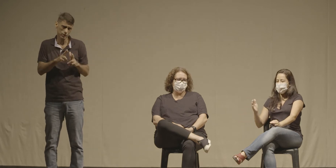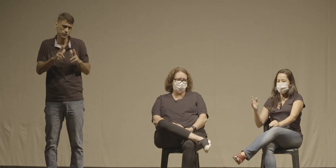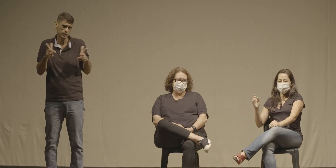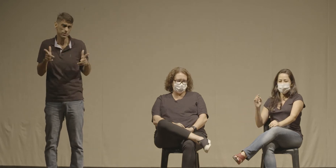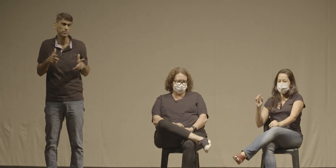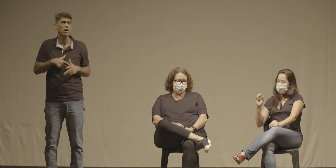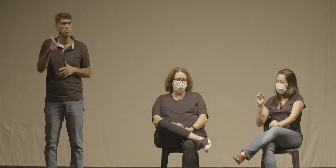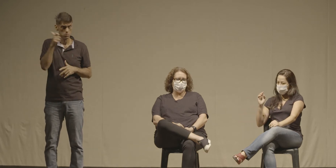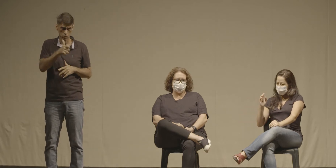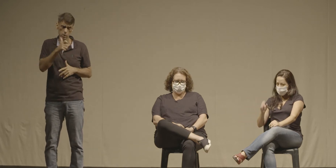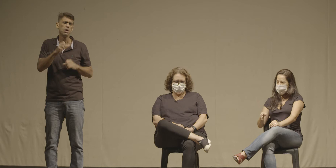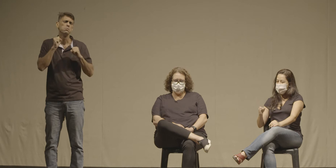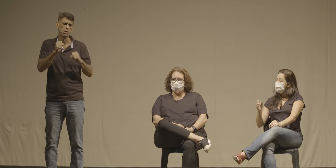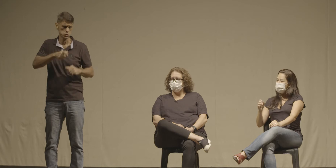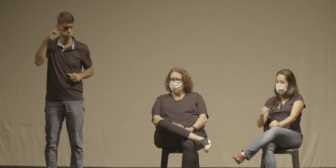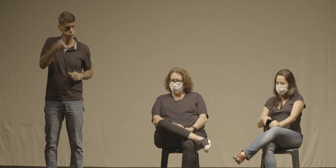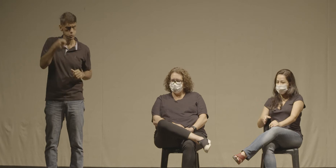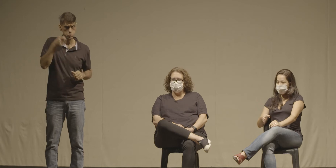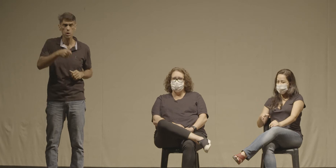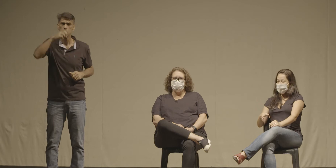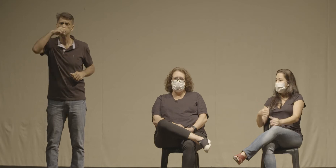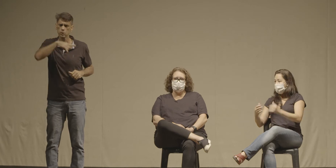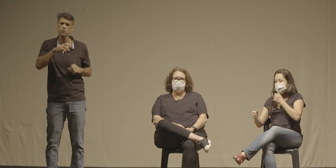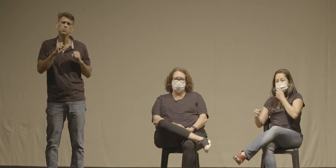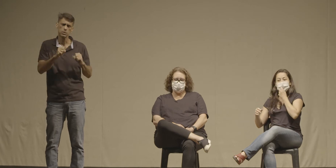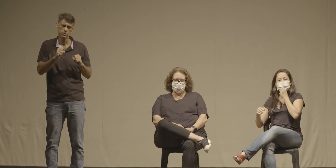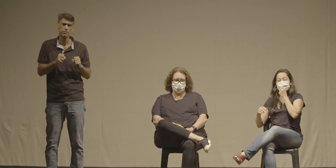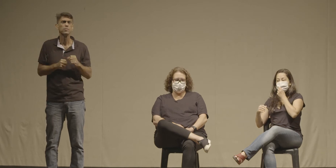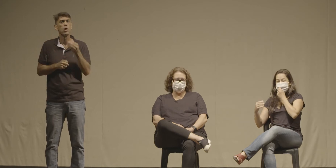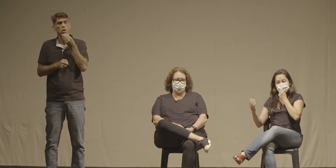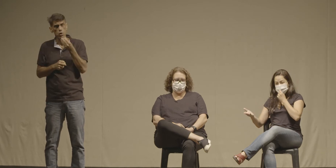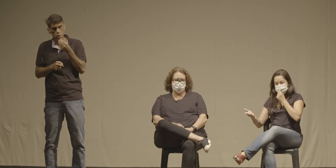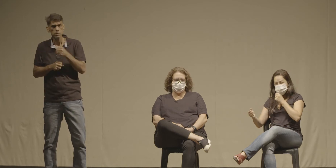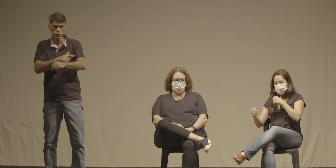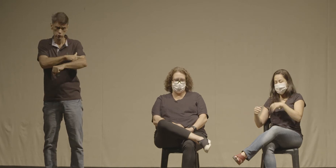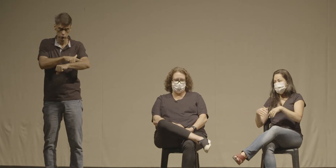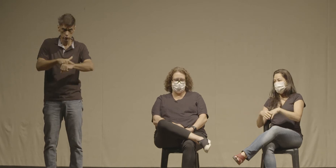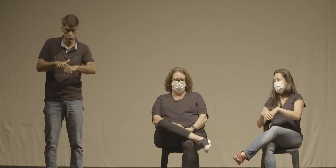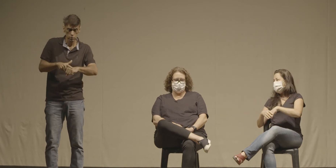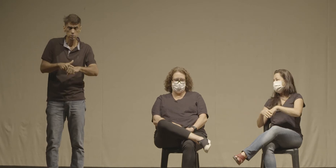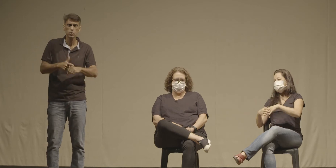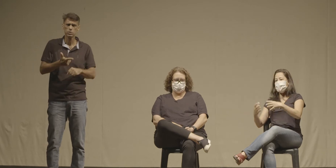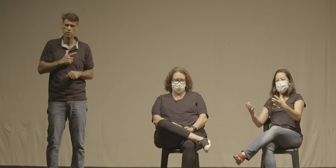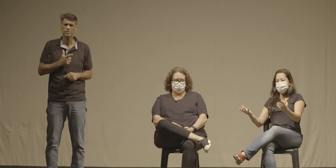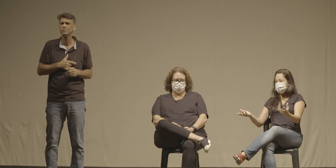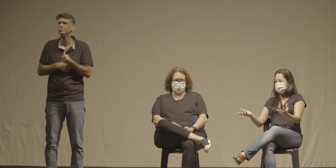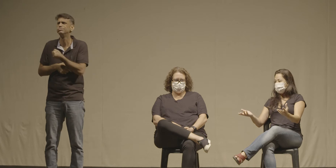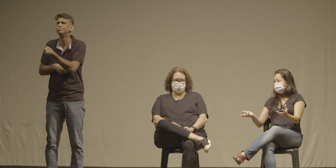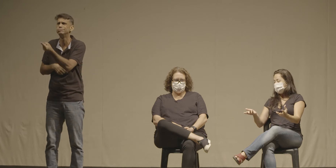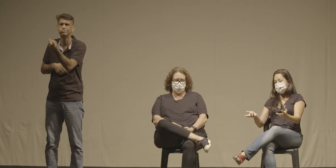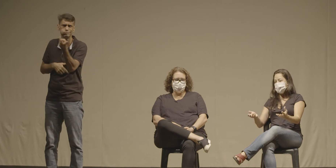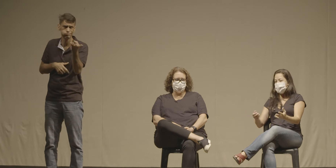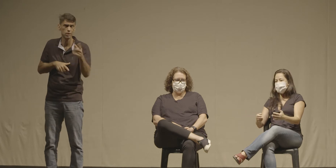Obviamente, mulheres podem ser autoritárias e abusivas, e homens podem ser gentis, como eu conheço vários